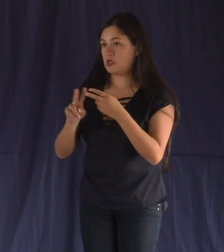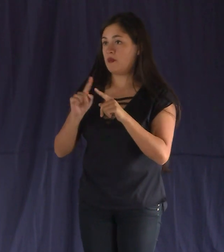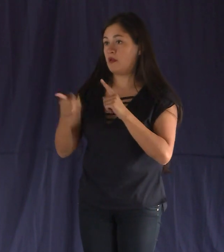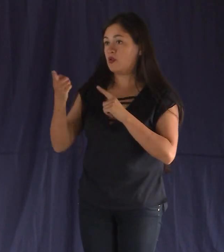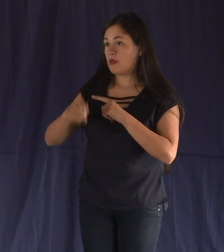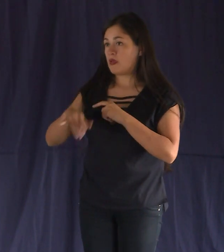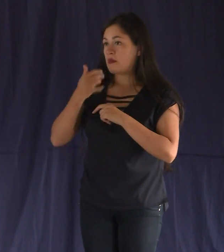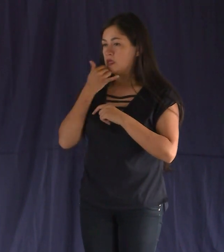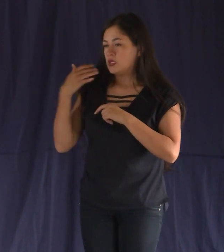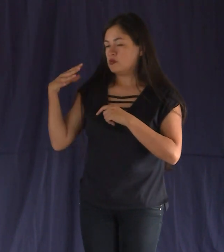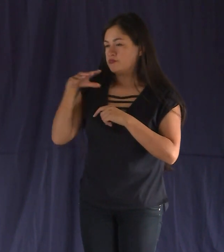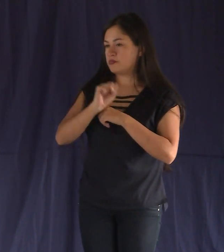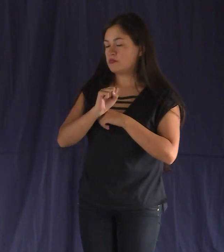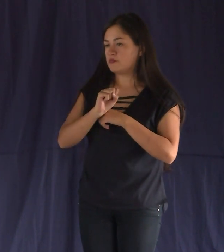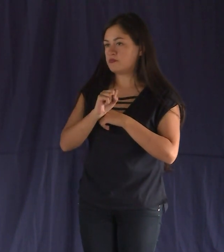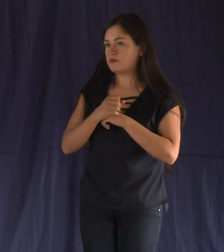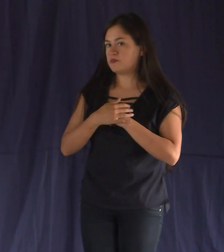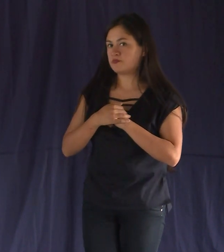encontramos